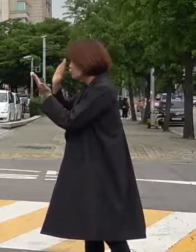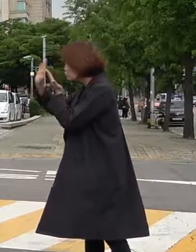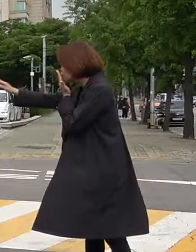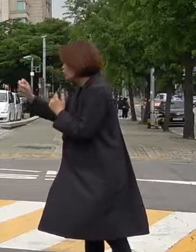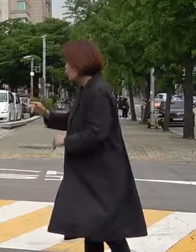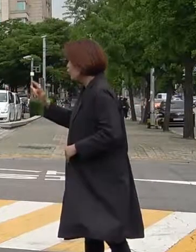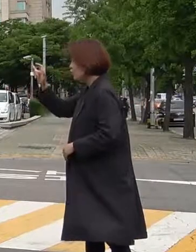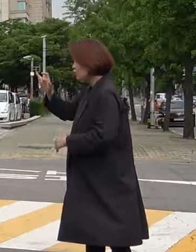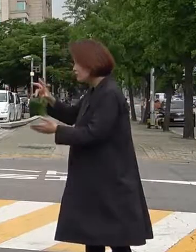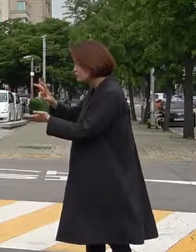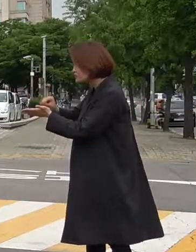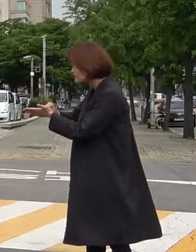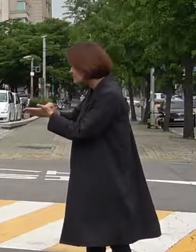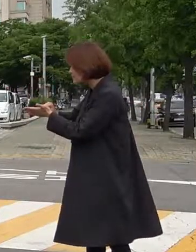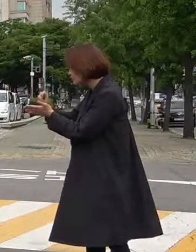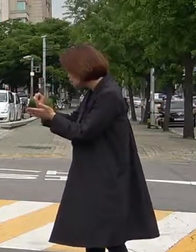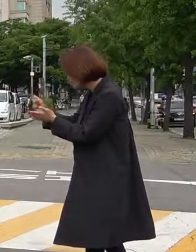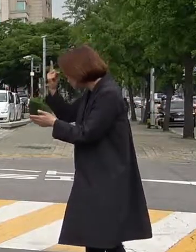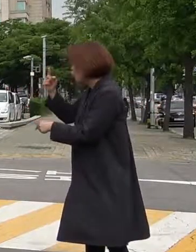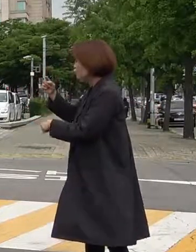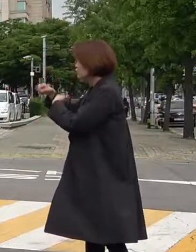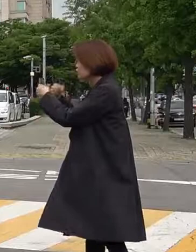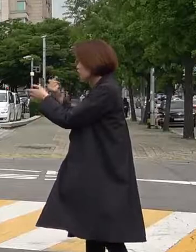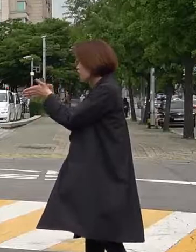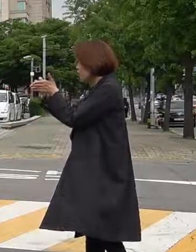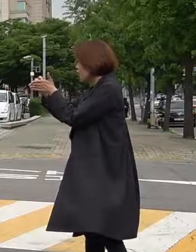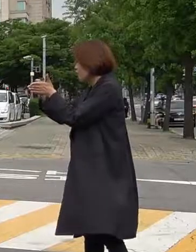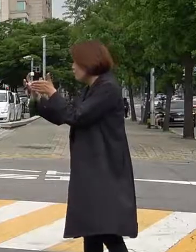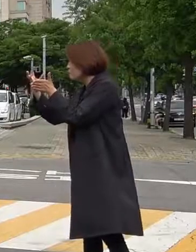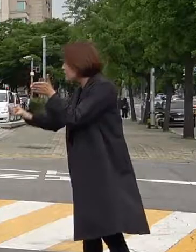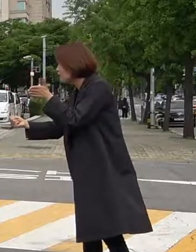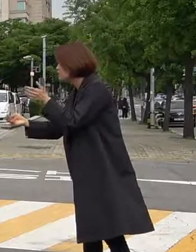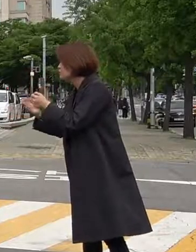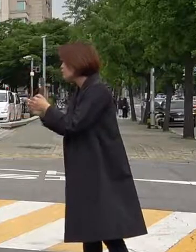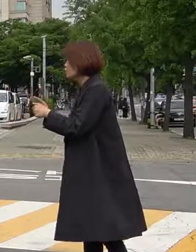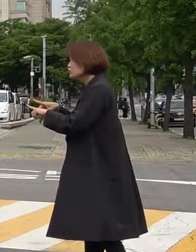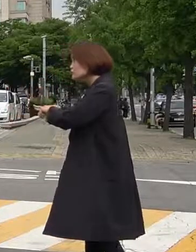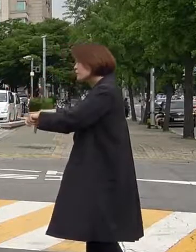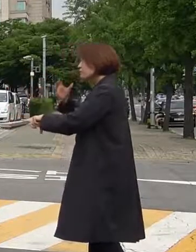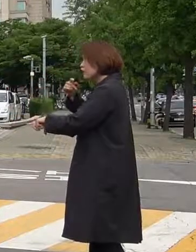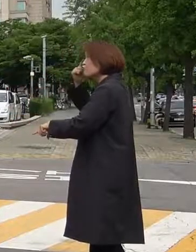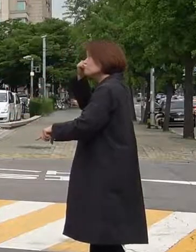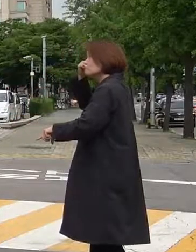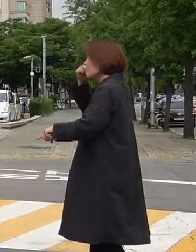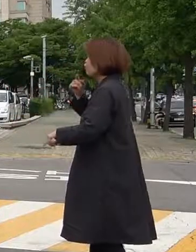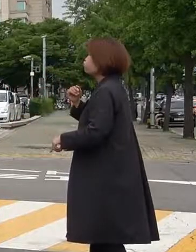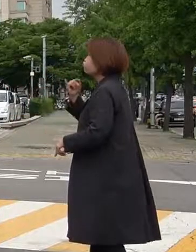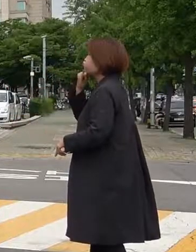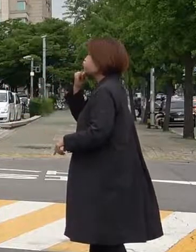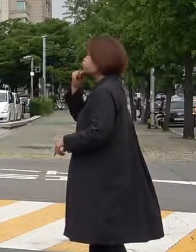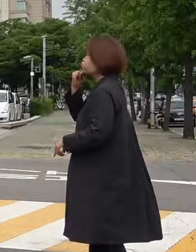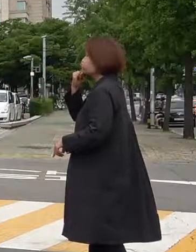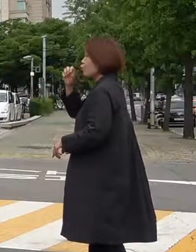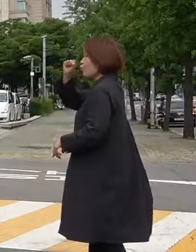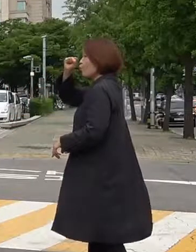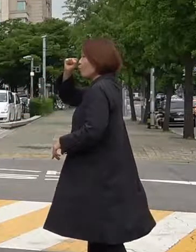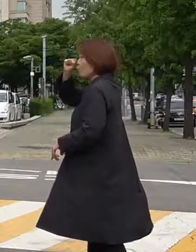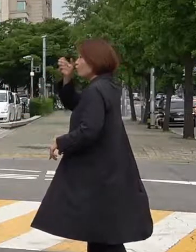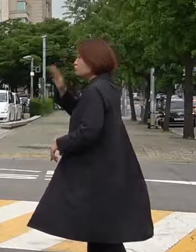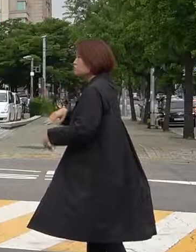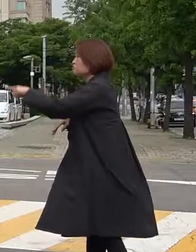대한 비장애인들의 인식이 많이 바뀌었습니다. KBS가 염려하는 것처럼 수어 통역에 대한 거부감이 많이 떨어져서 KBS